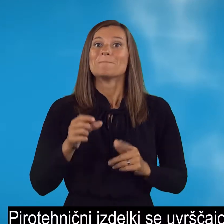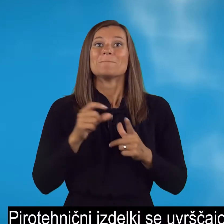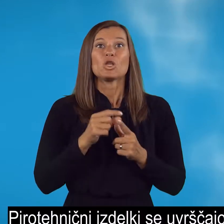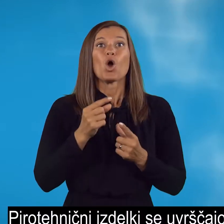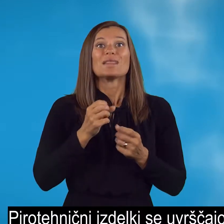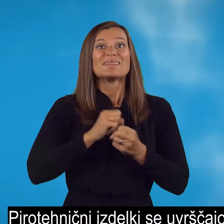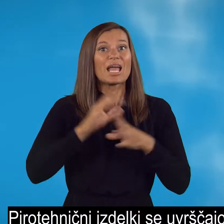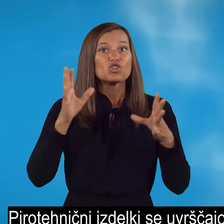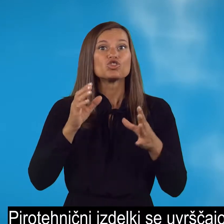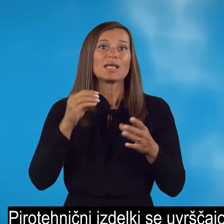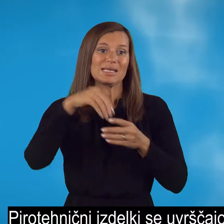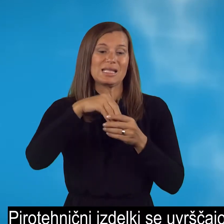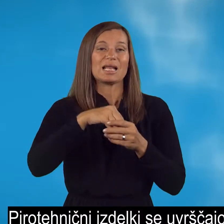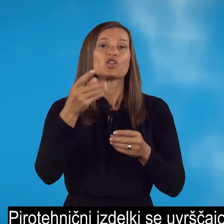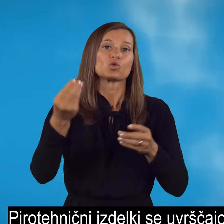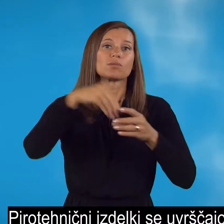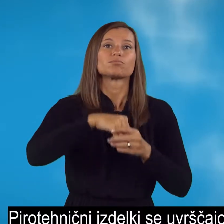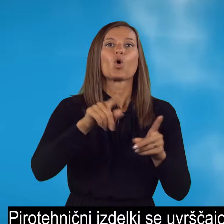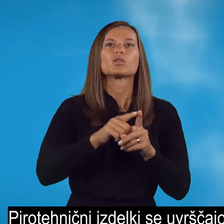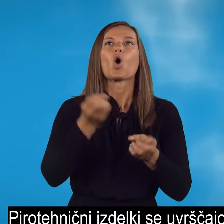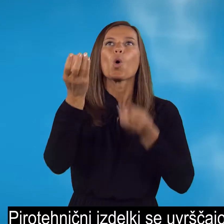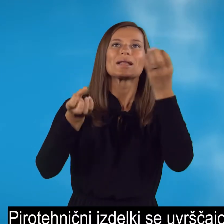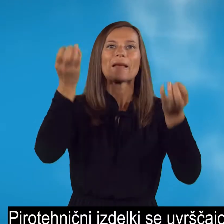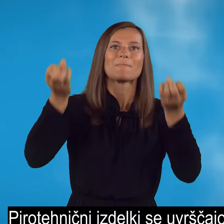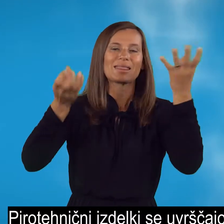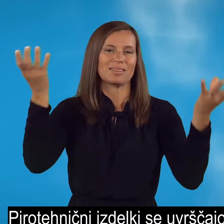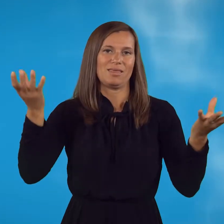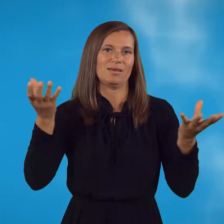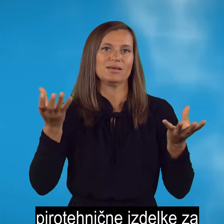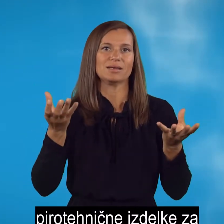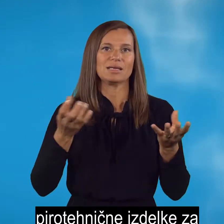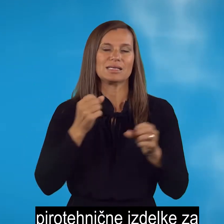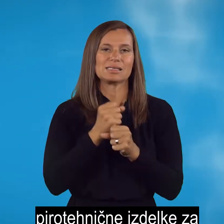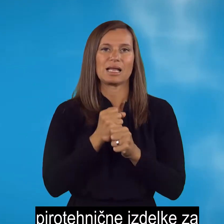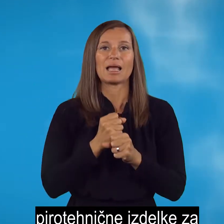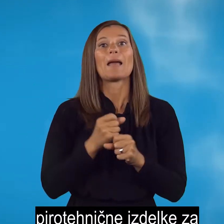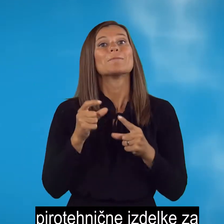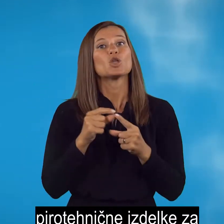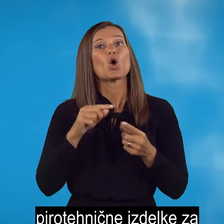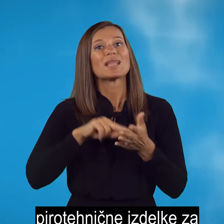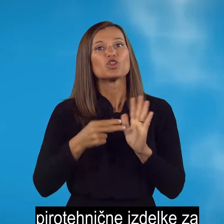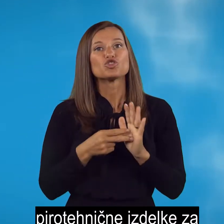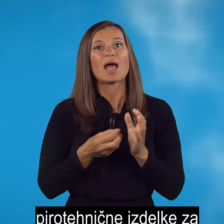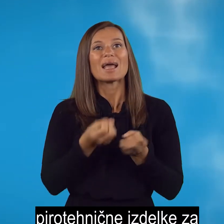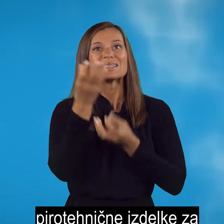Pirotehnični izdelki se uvrščajo med ognjemetne izdelke, pirotehnične izdelke za odrska